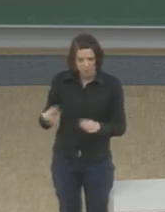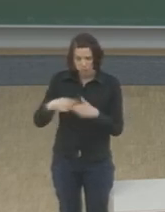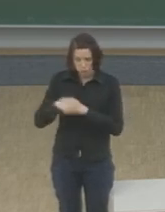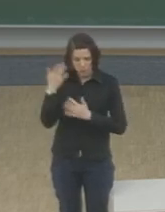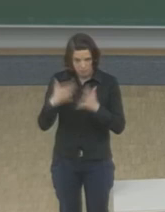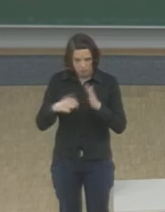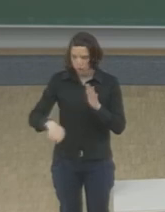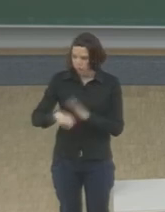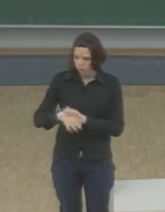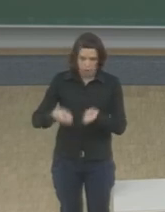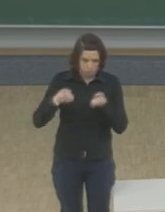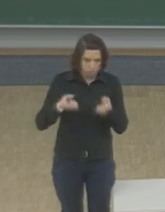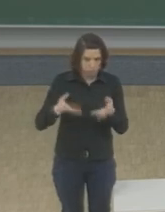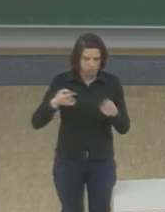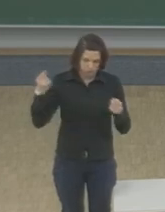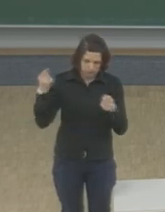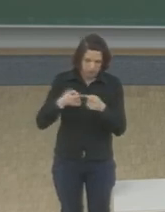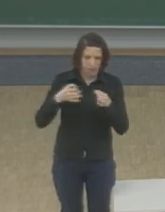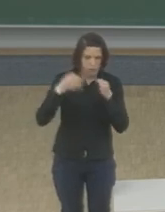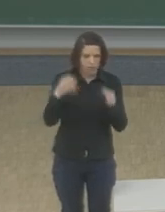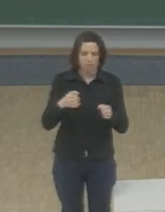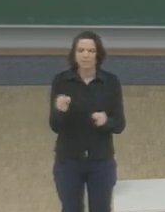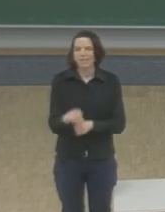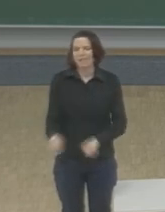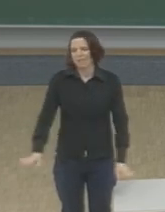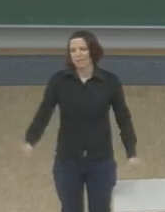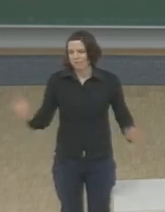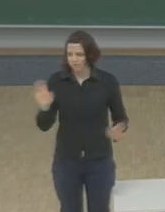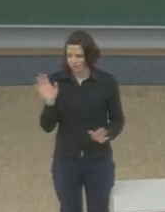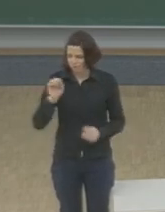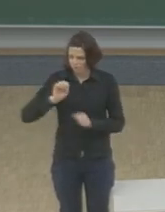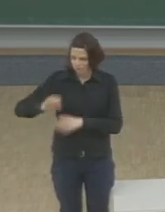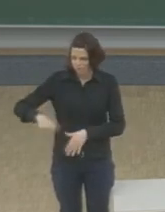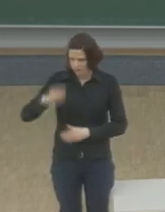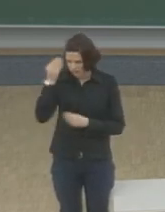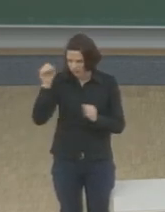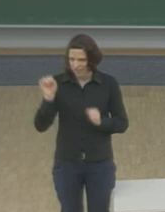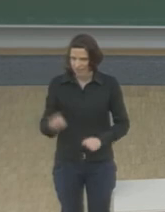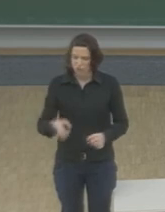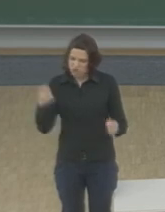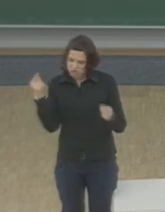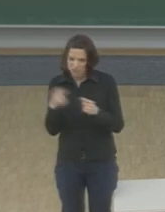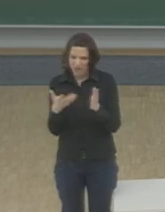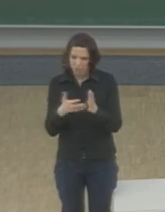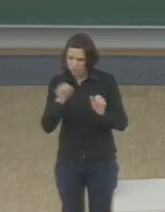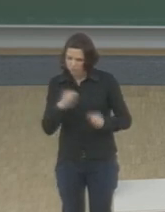durch Mathematikunterricht unmittelbar übertragen oder diese Übertragung unmittelbar überprüfen.